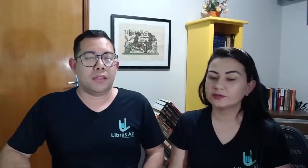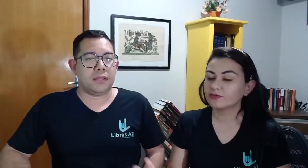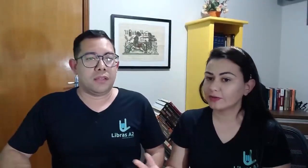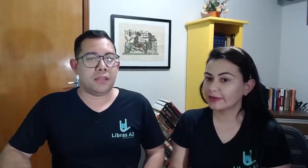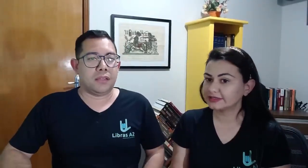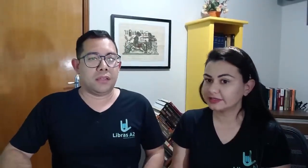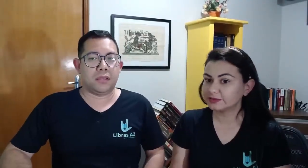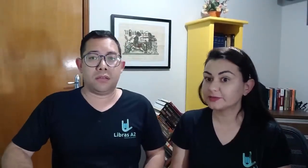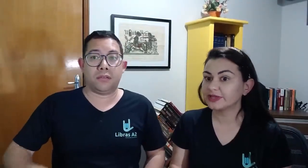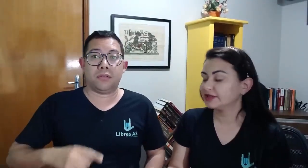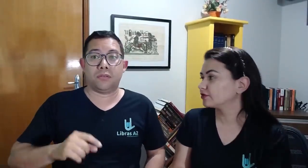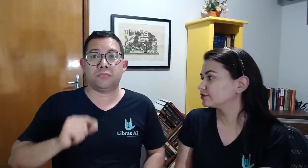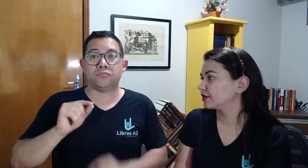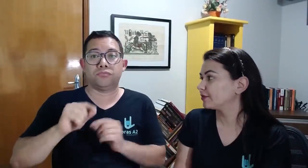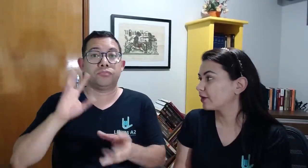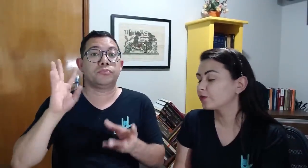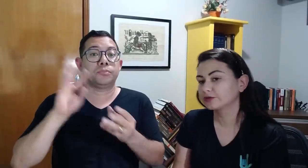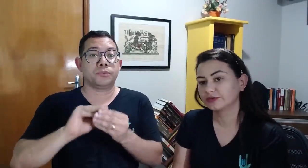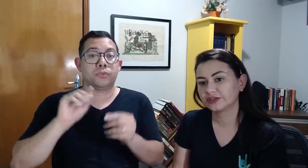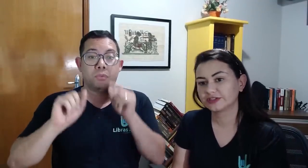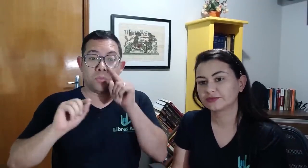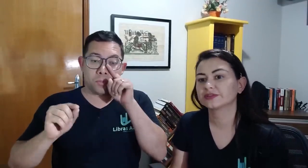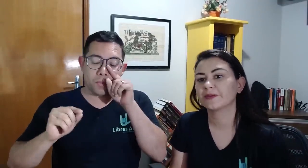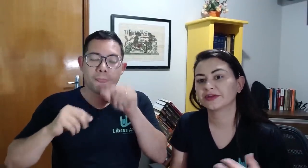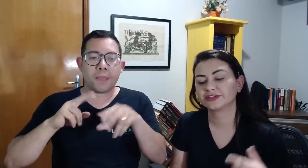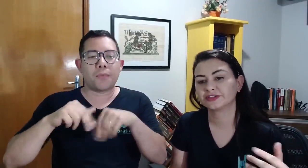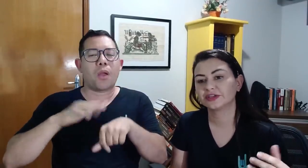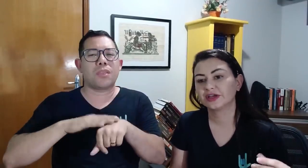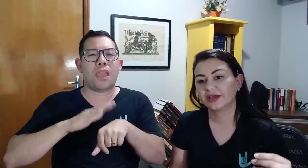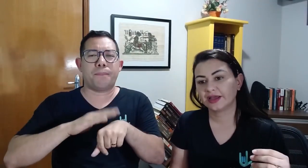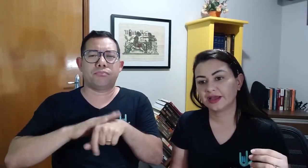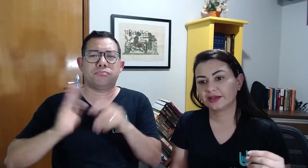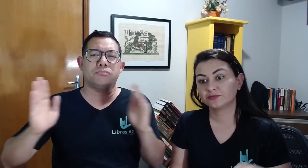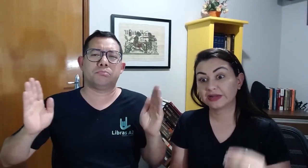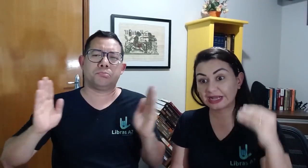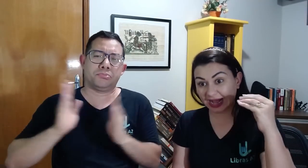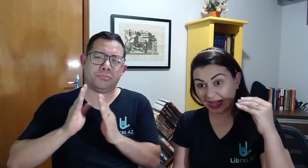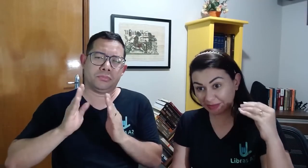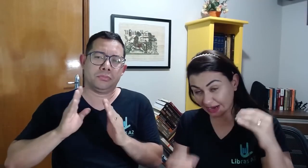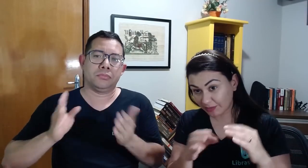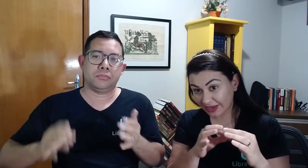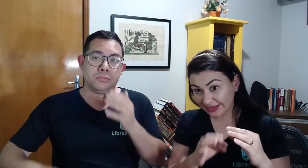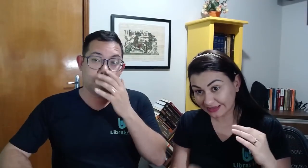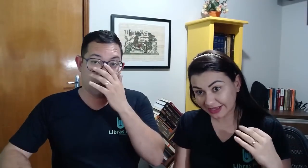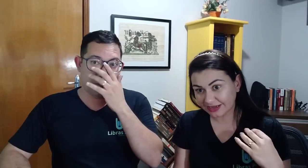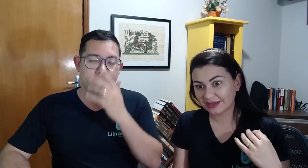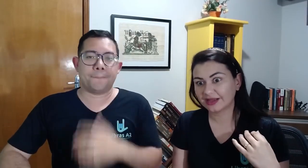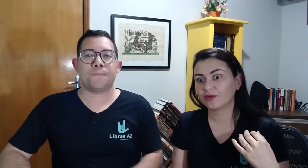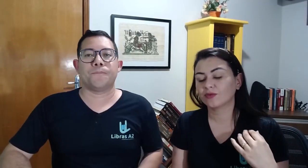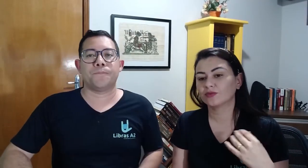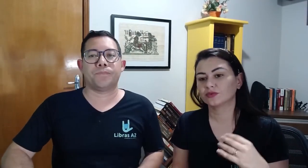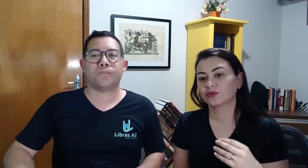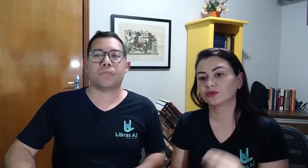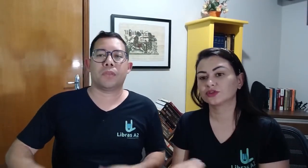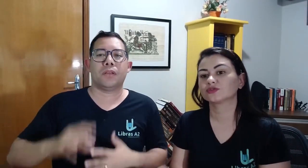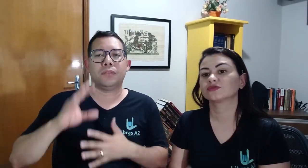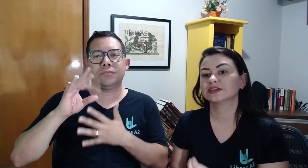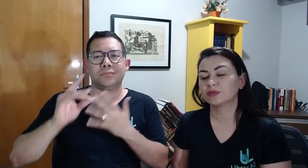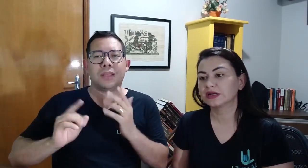uma forma mais simples, porque aqui o nosso tempo é curto, né, Gisele? Não dá pra gente explicar a parábola inteirinha, né? Quando Jesus vai explicando